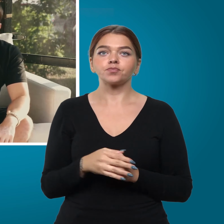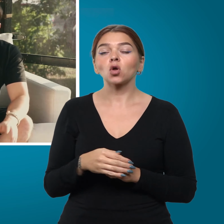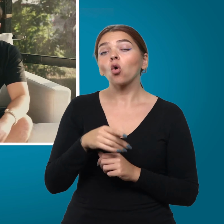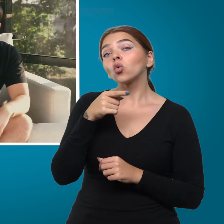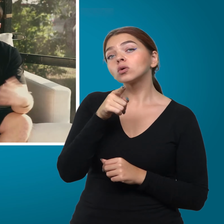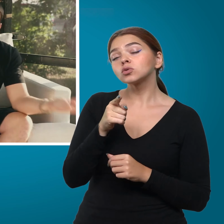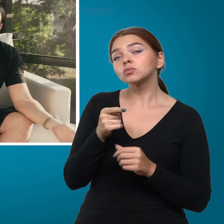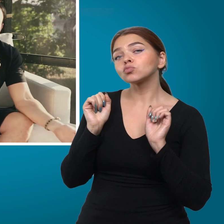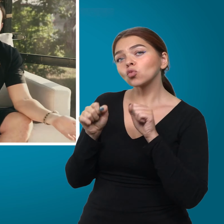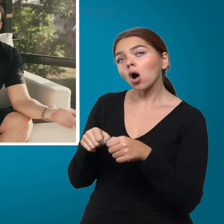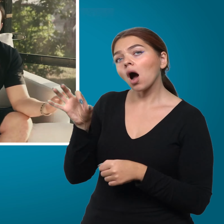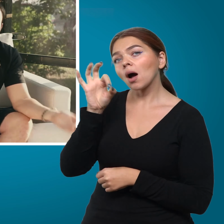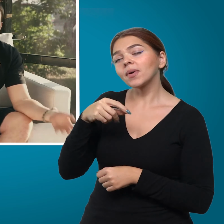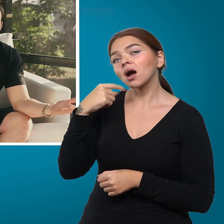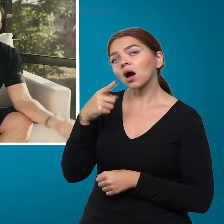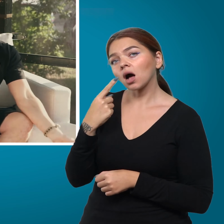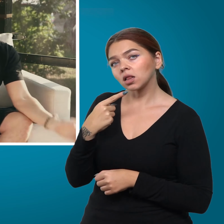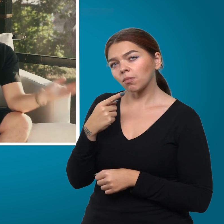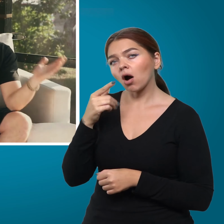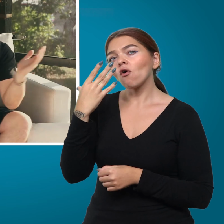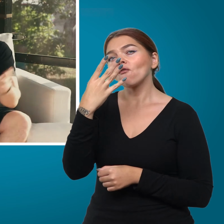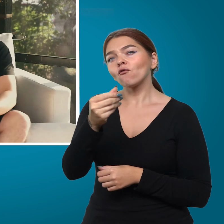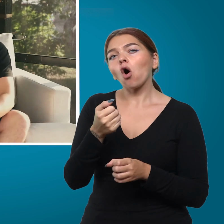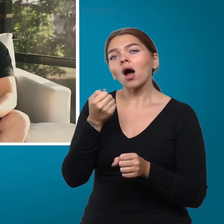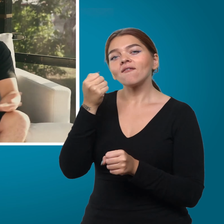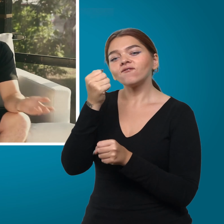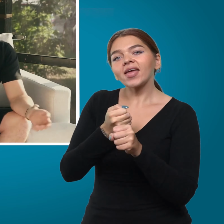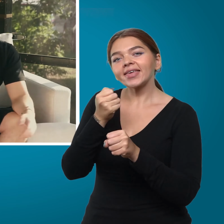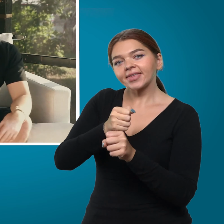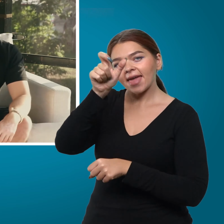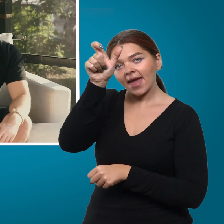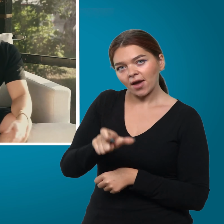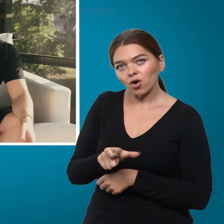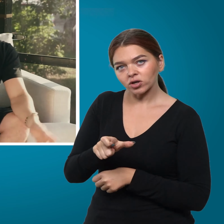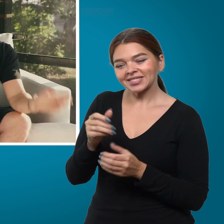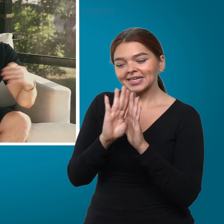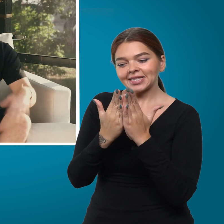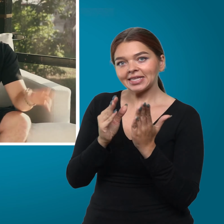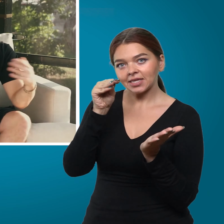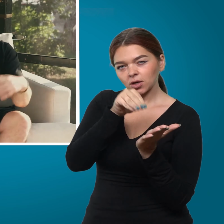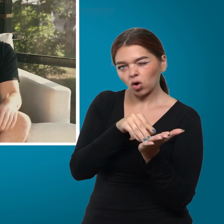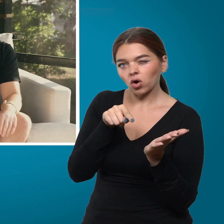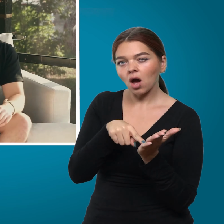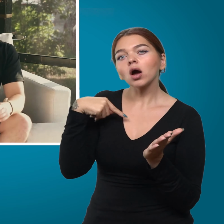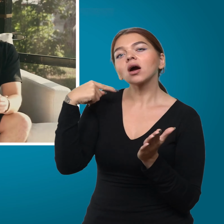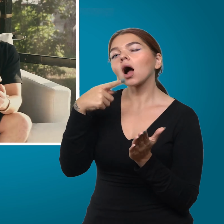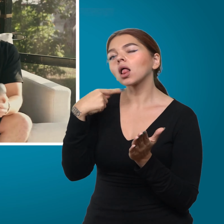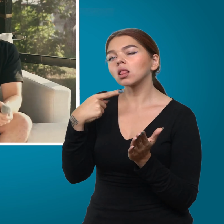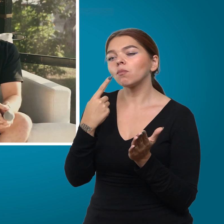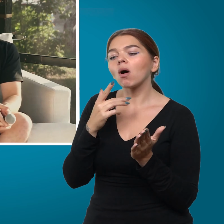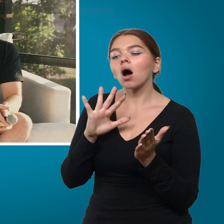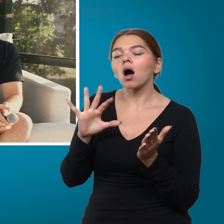susideda. Visokio anglicizmai, rucizmai, vietiniai žodeliai ir ta mišrainė tokia susidaro.